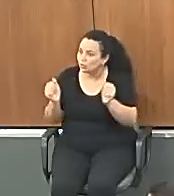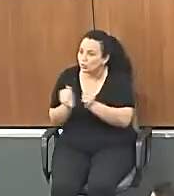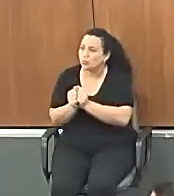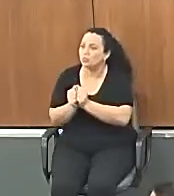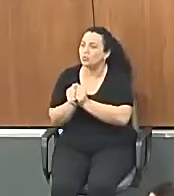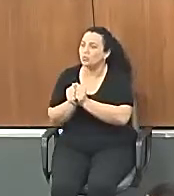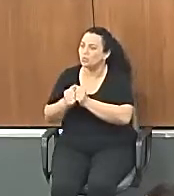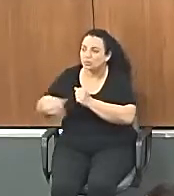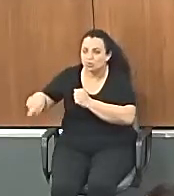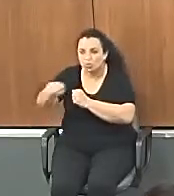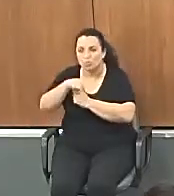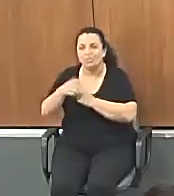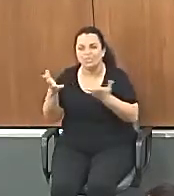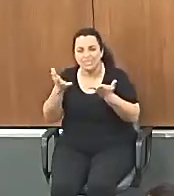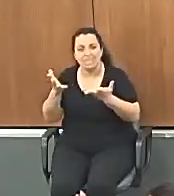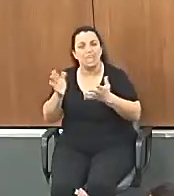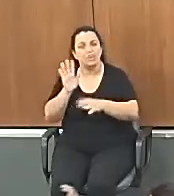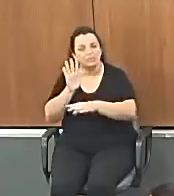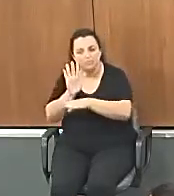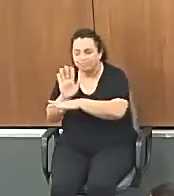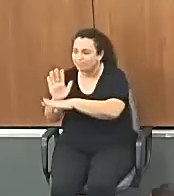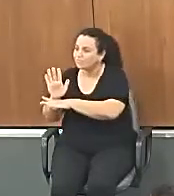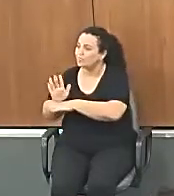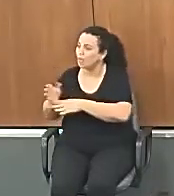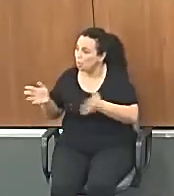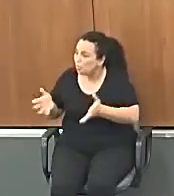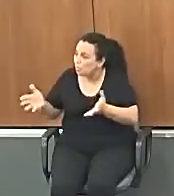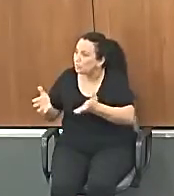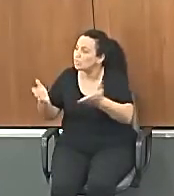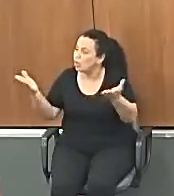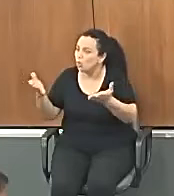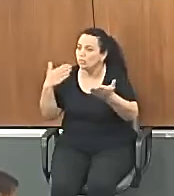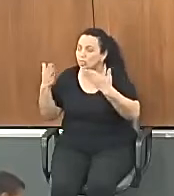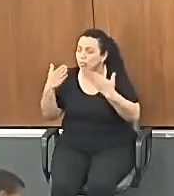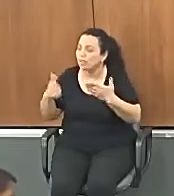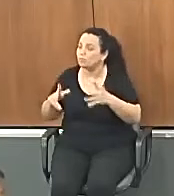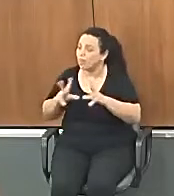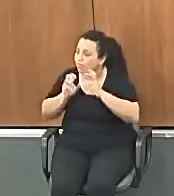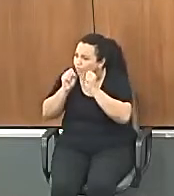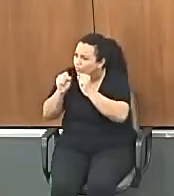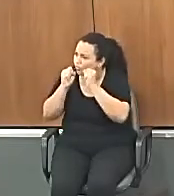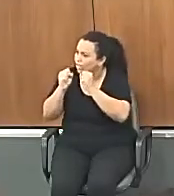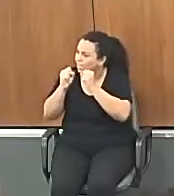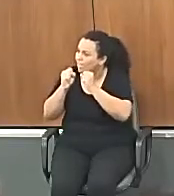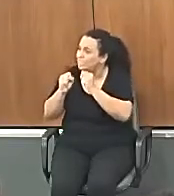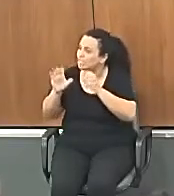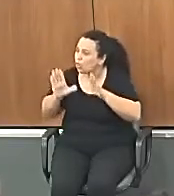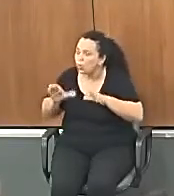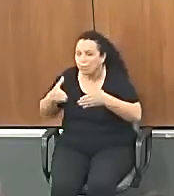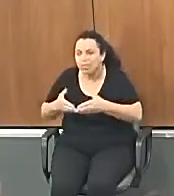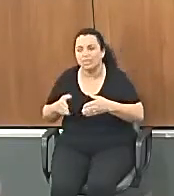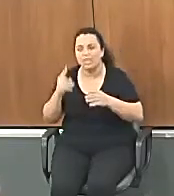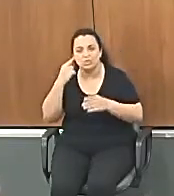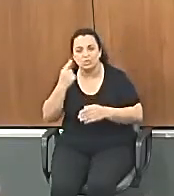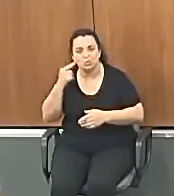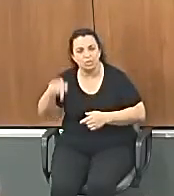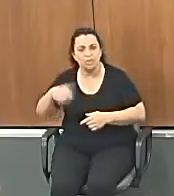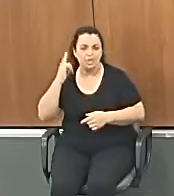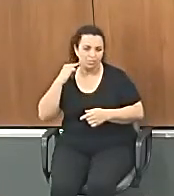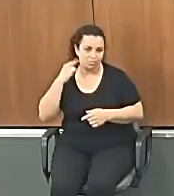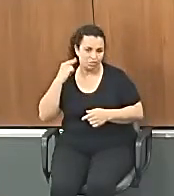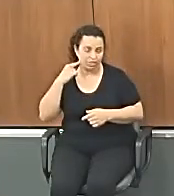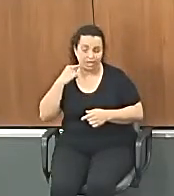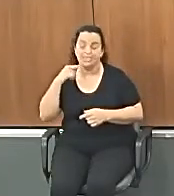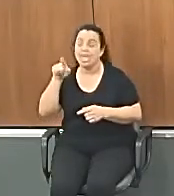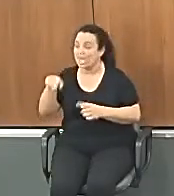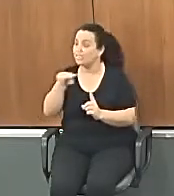que pudermos proporcionar nesse debate para fortalecer a comunidade surda de minas gerais principalmente nessa